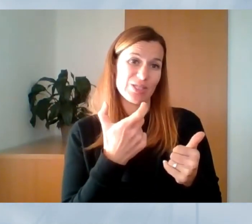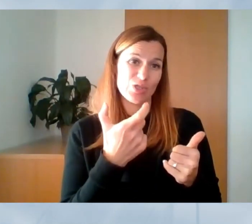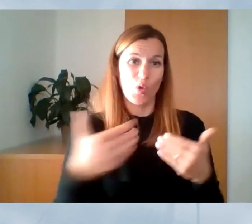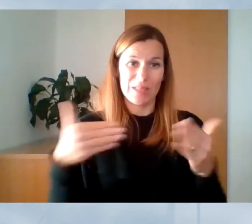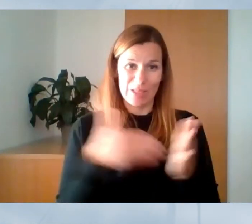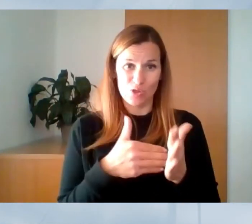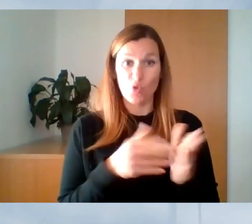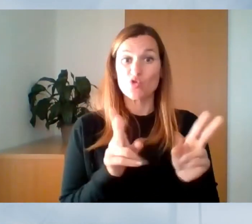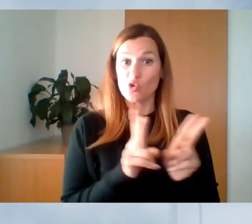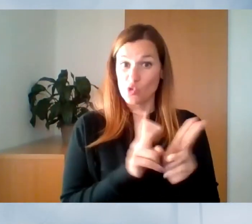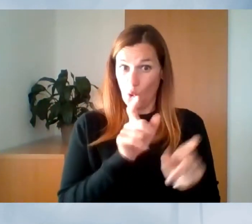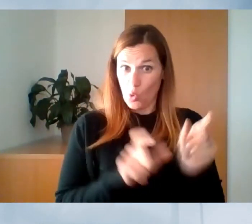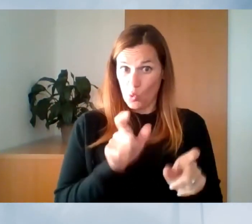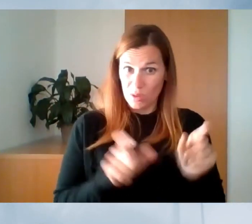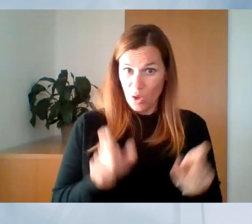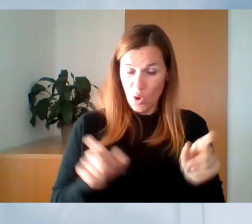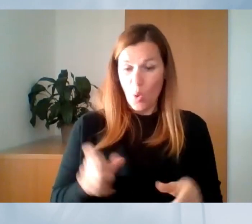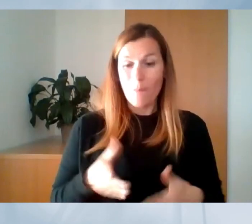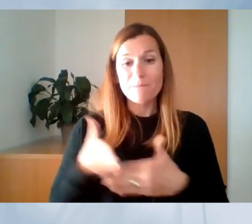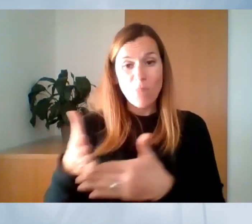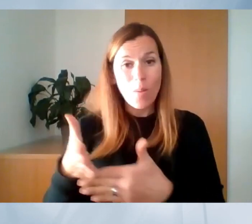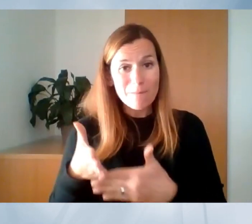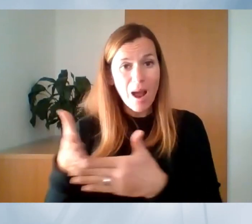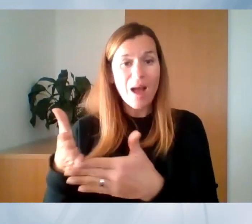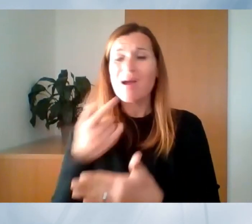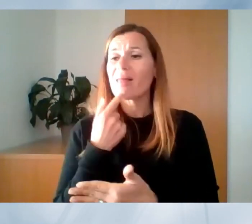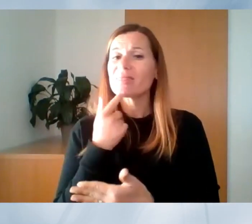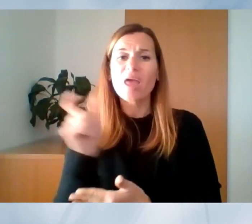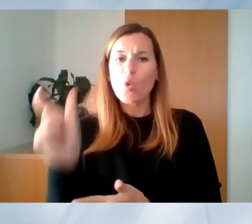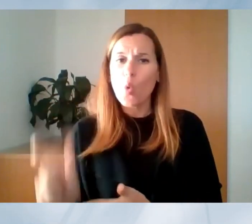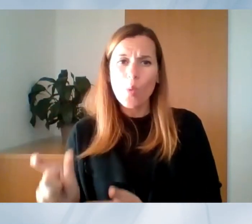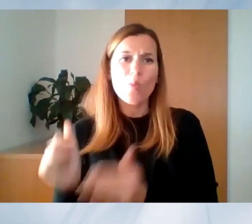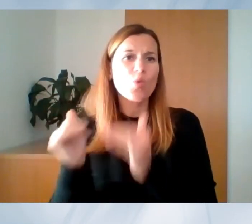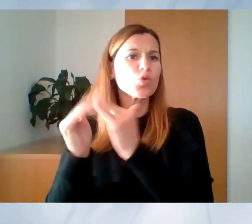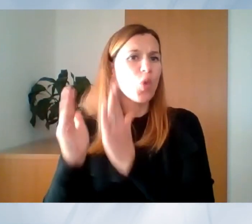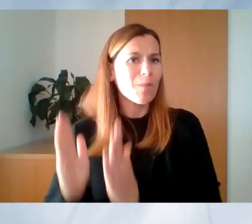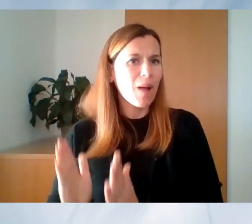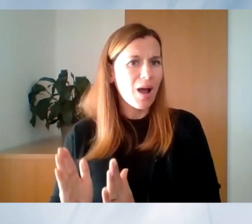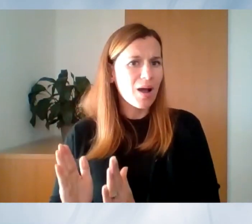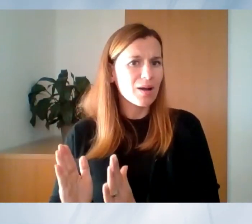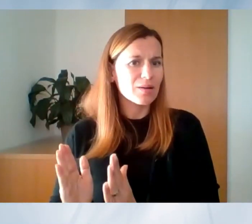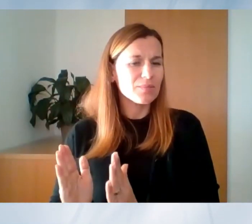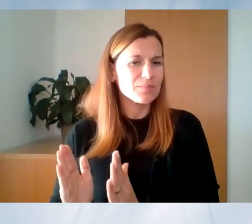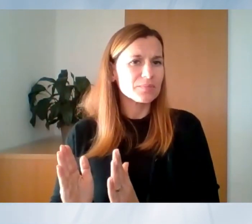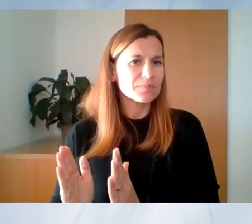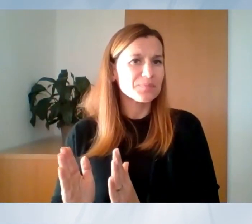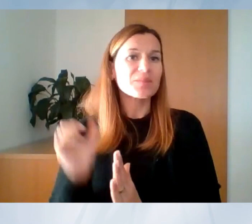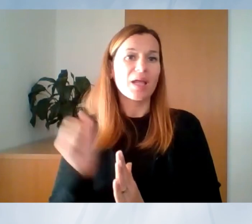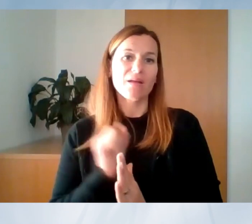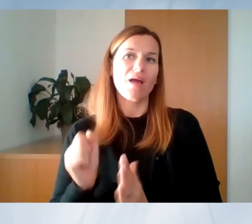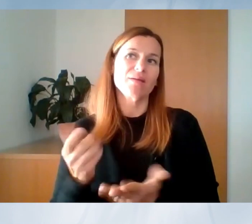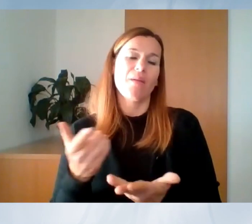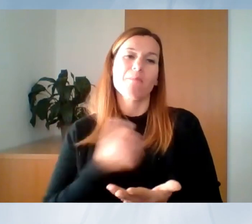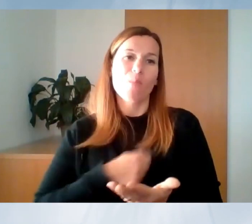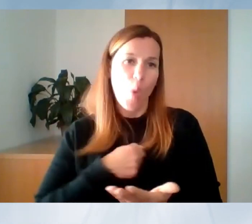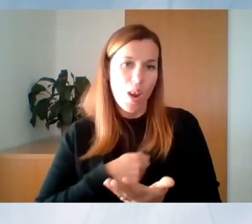blizu 200,000 sorodnikov pomaga nekaj nekomu doma, ker je